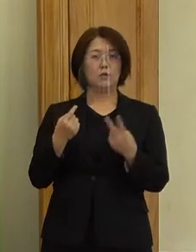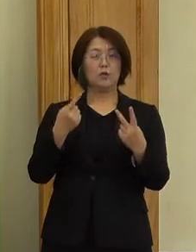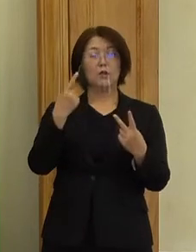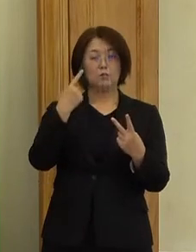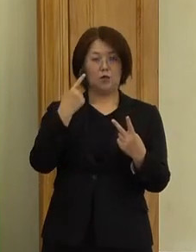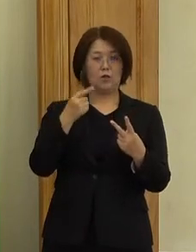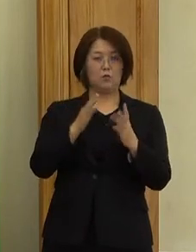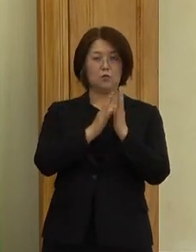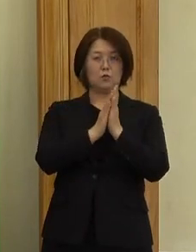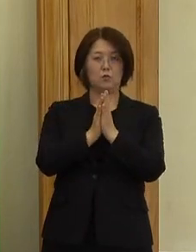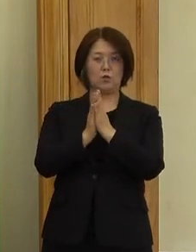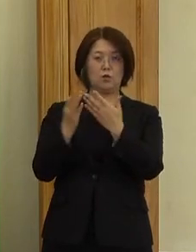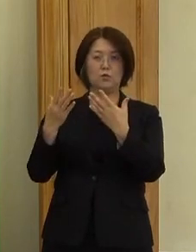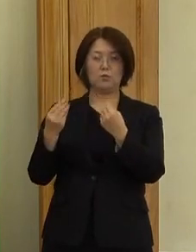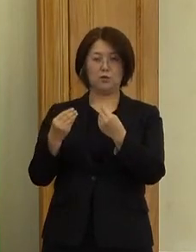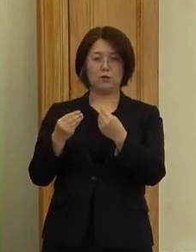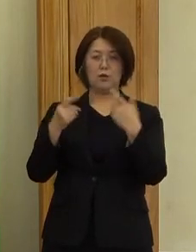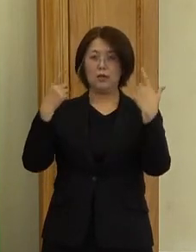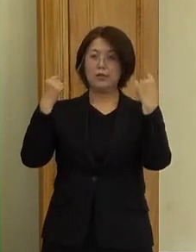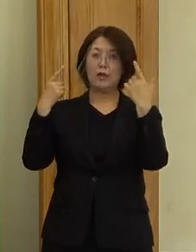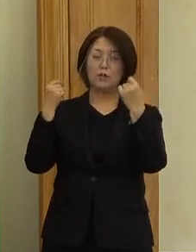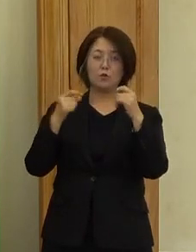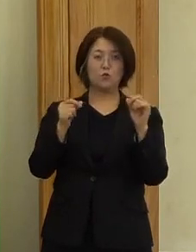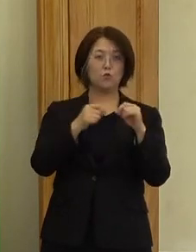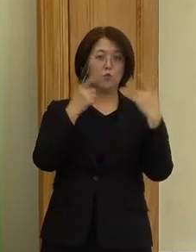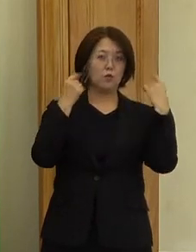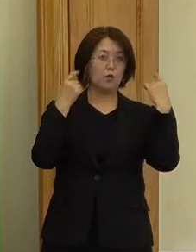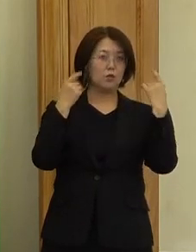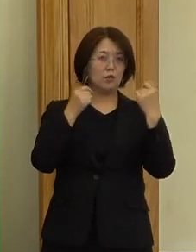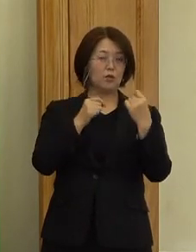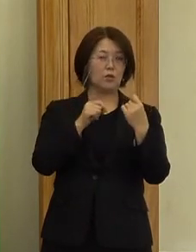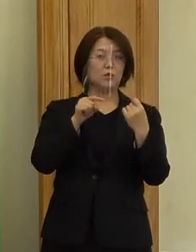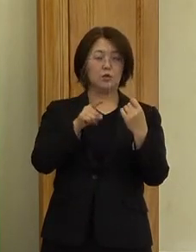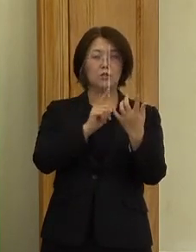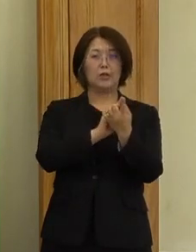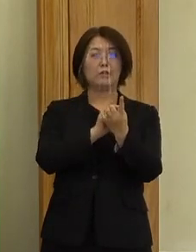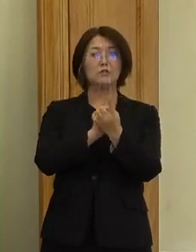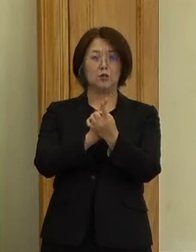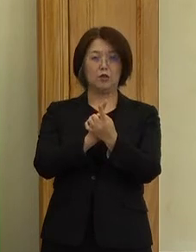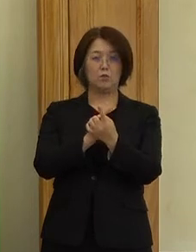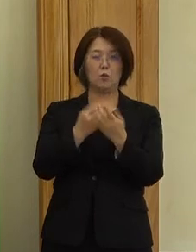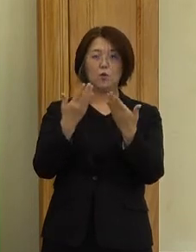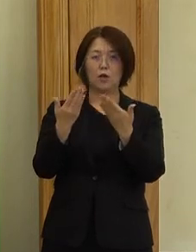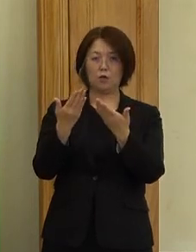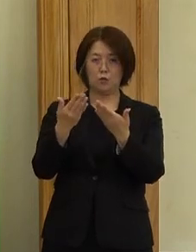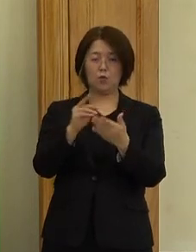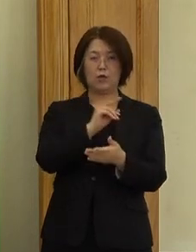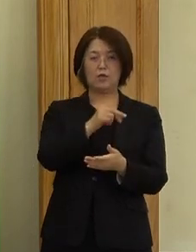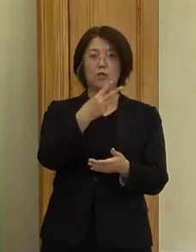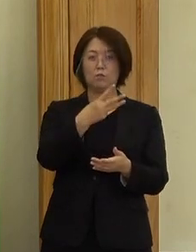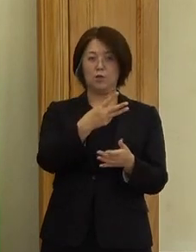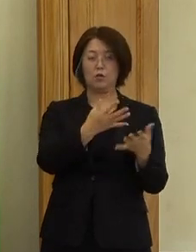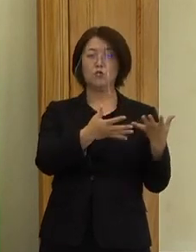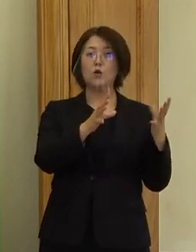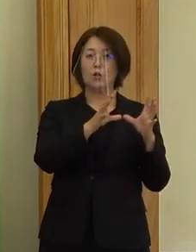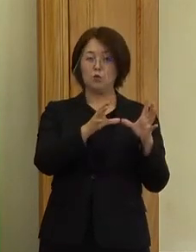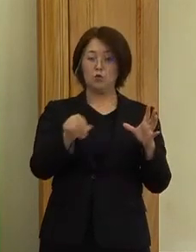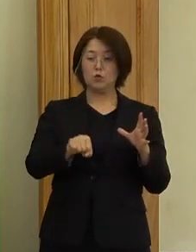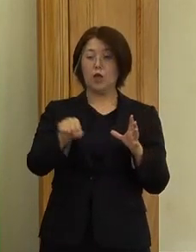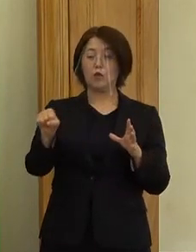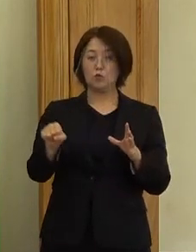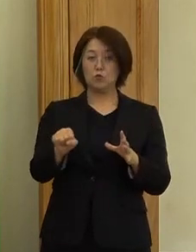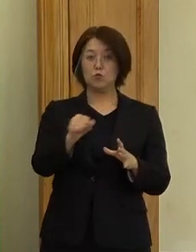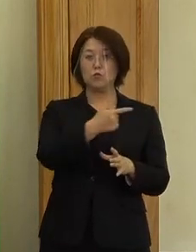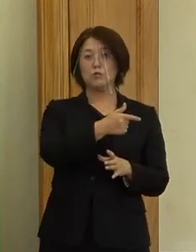願いもしました。また大学や短大に対してもですね、そういった学校あるいはゼミ、クラブ、サークルなど単位